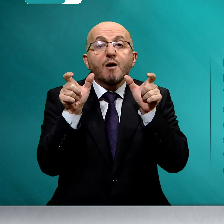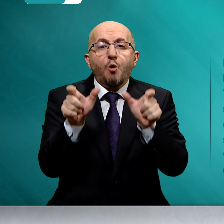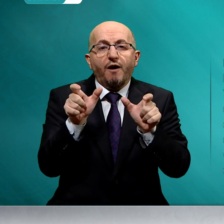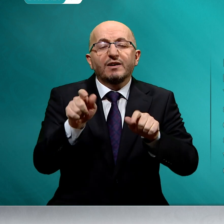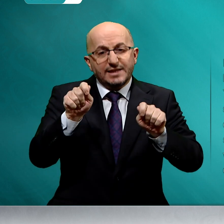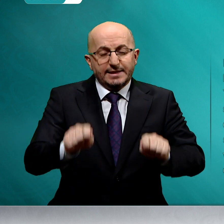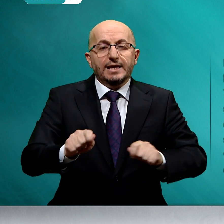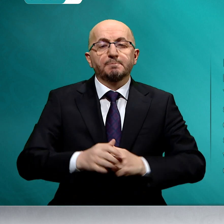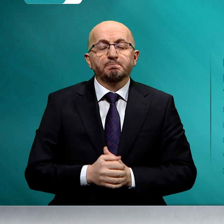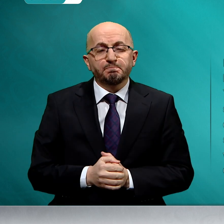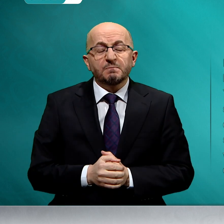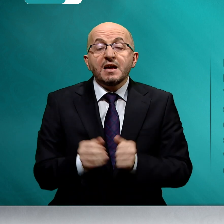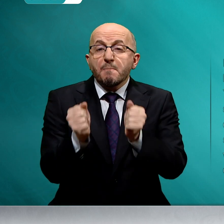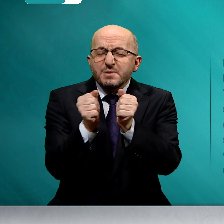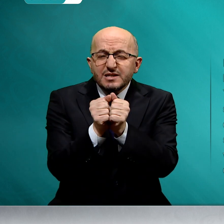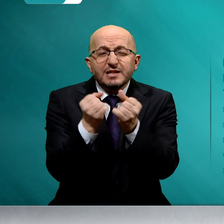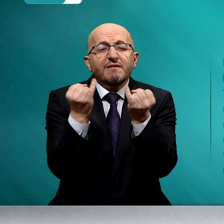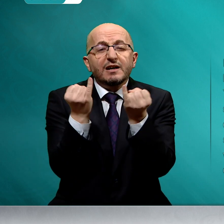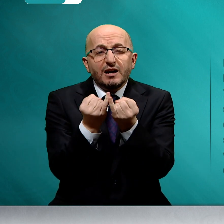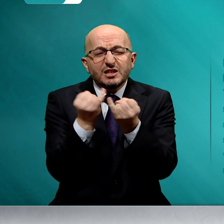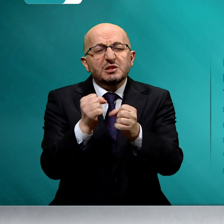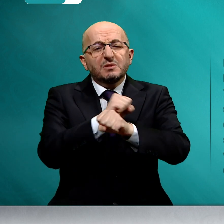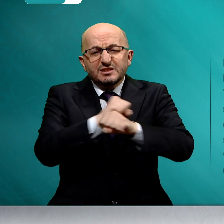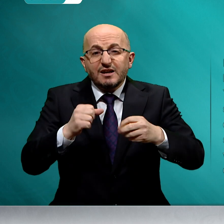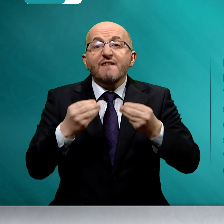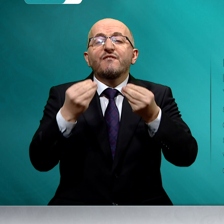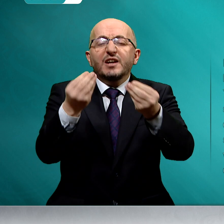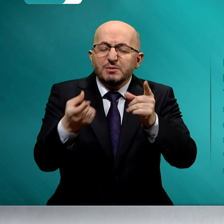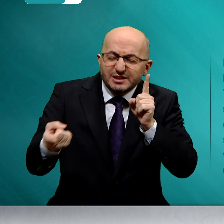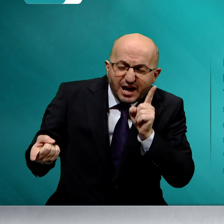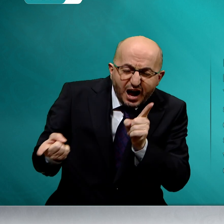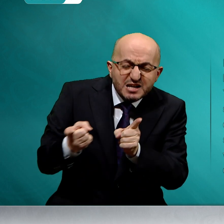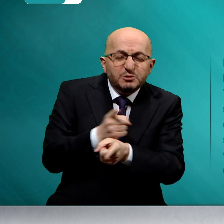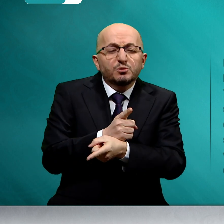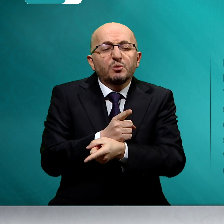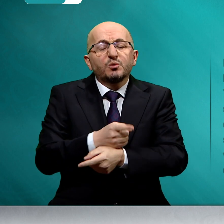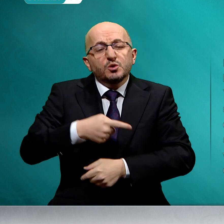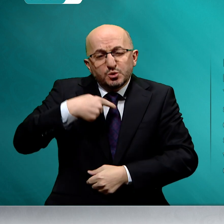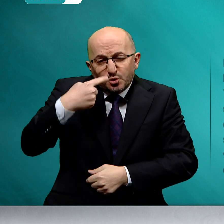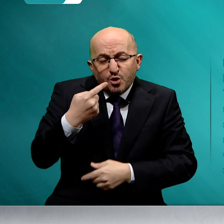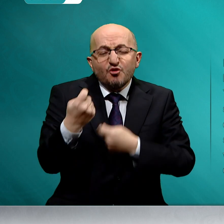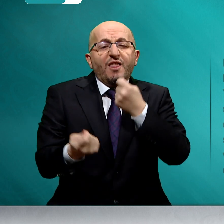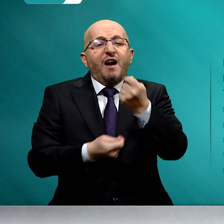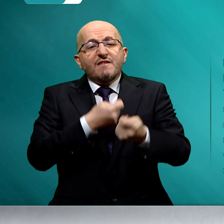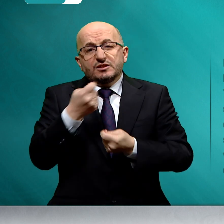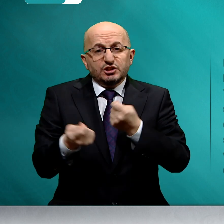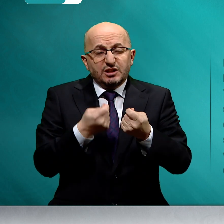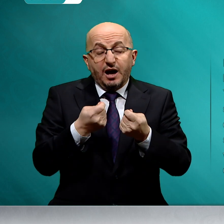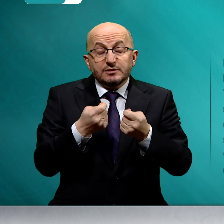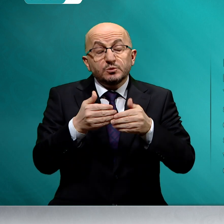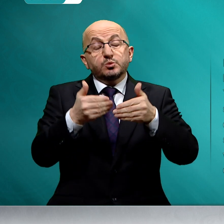muhafaza edelim. Birlik ve kardeşliğimize zarar verebilecek her türlü söz ve